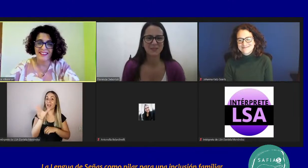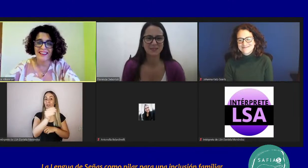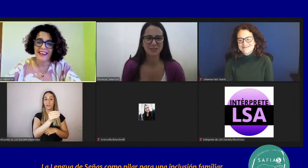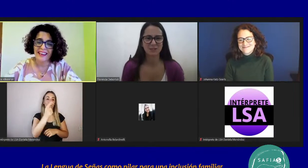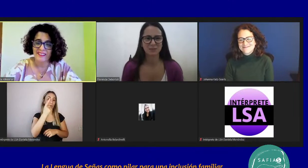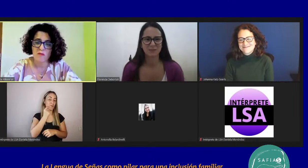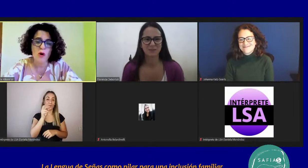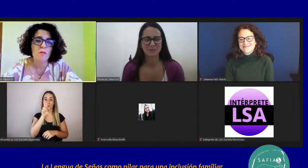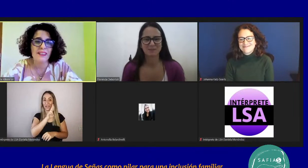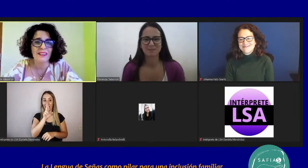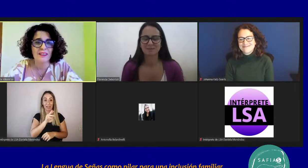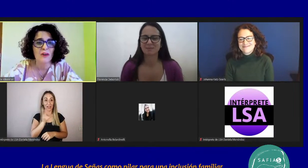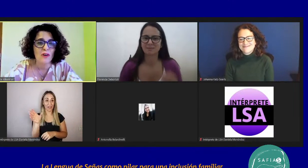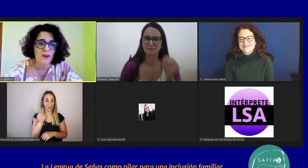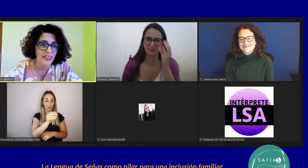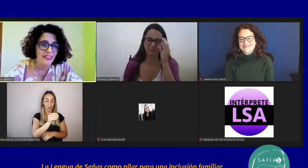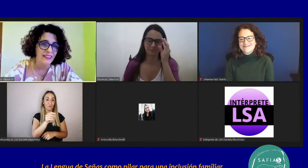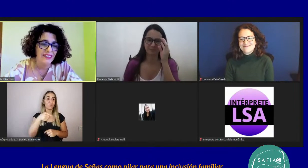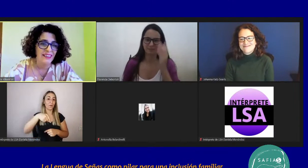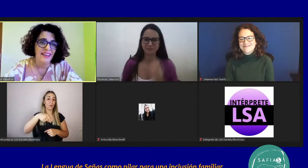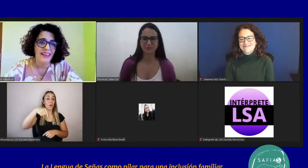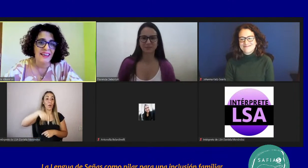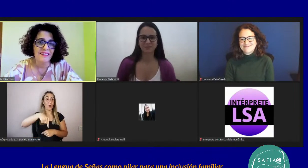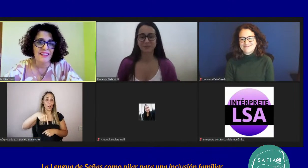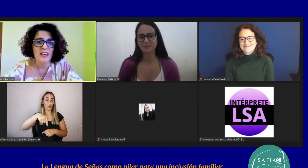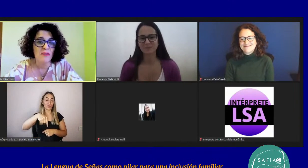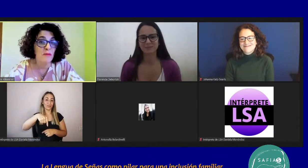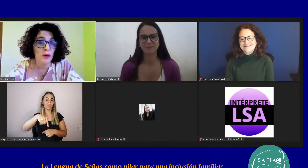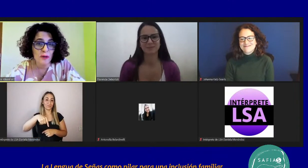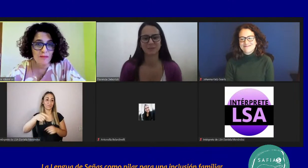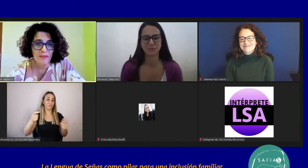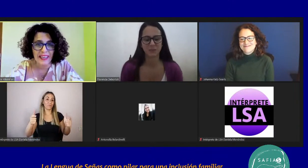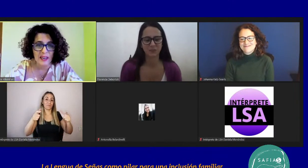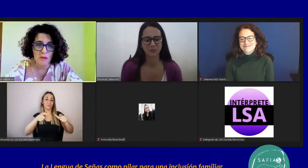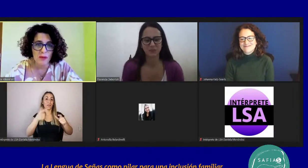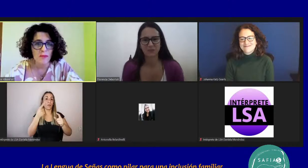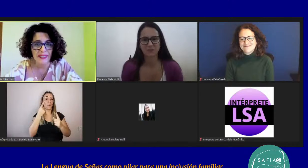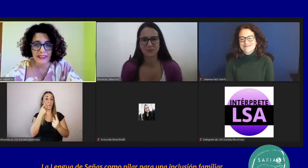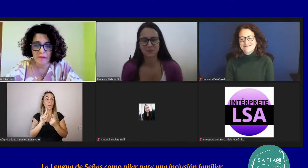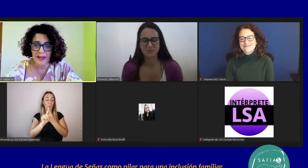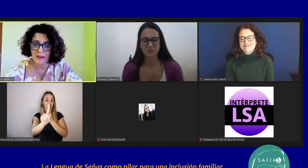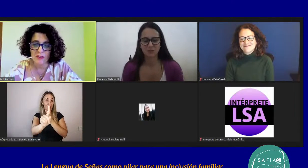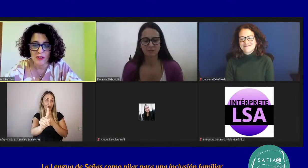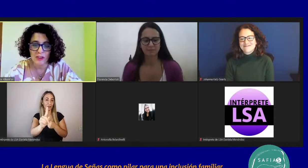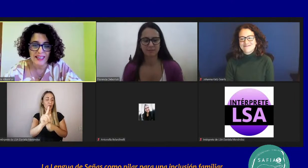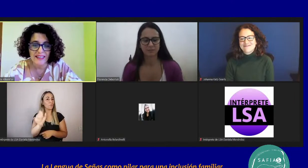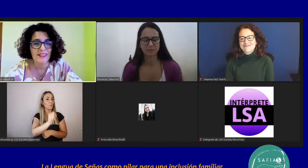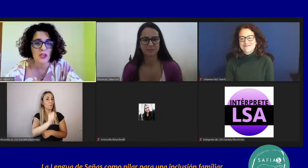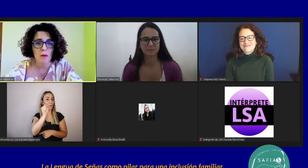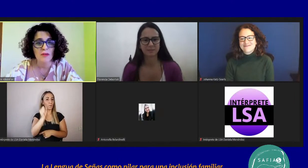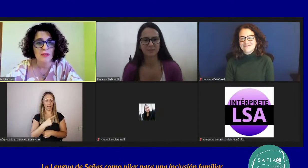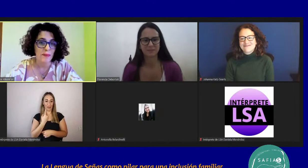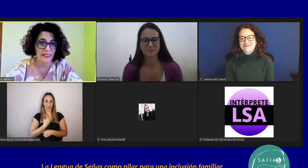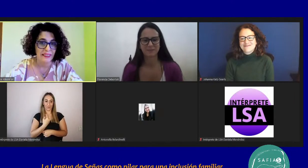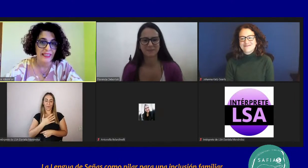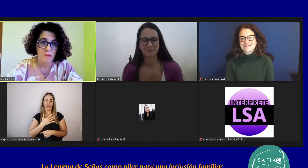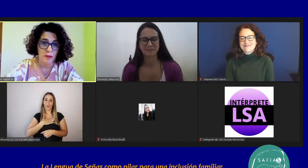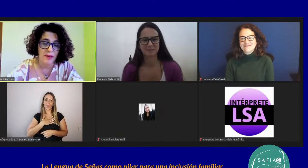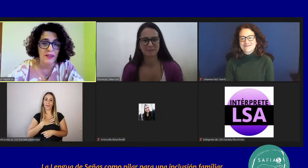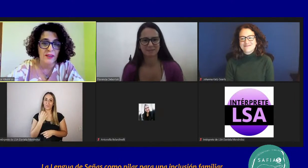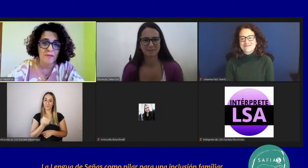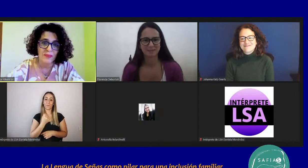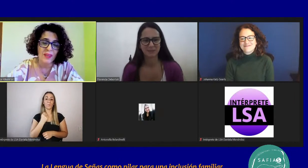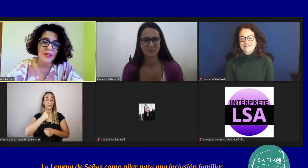todas que estamos compartiendo hoy este vivo, que es muy importante para nosotras. Nos vamos a